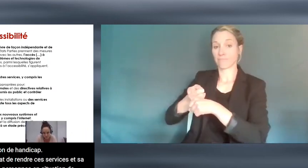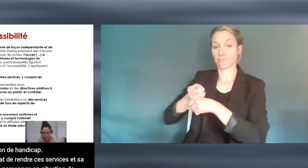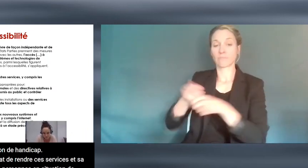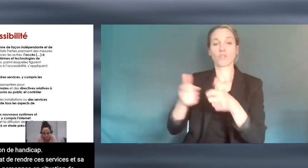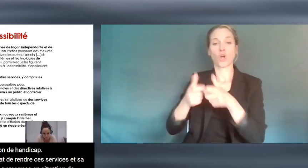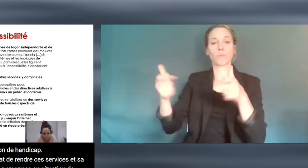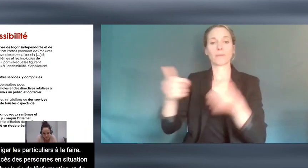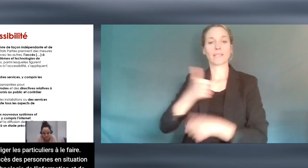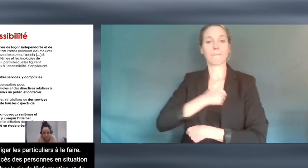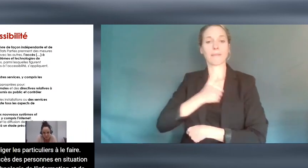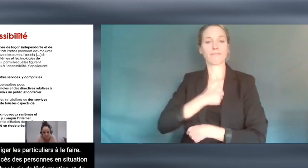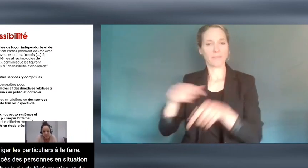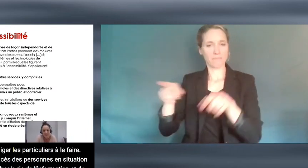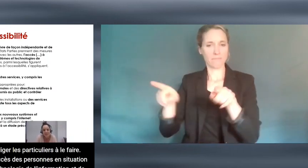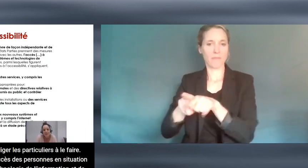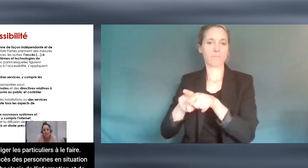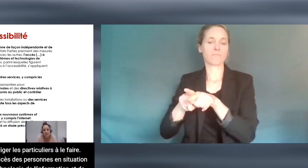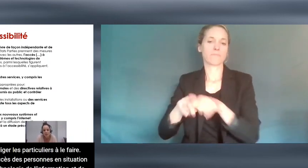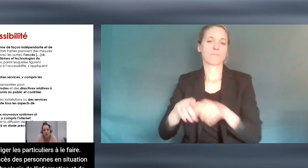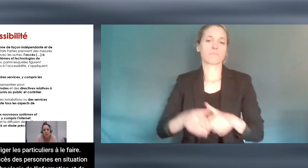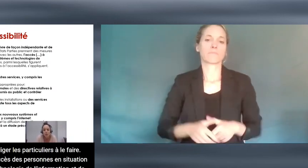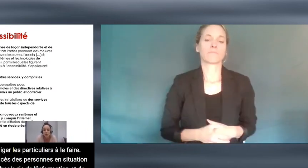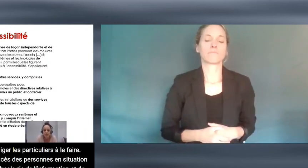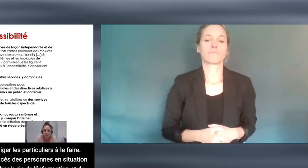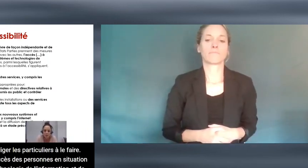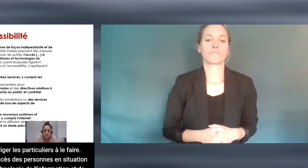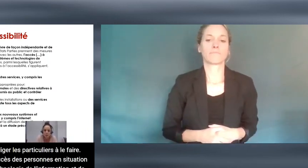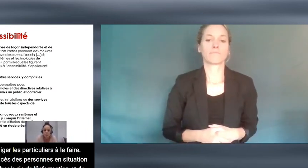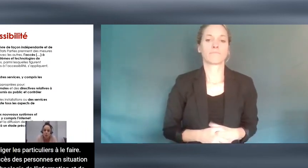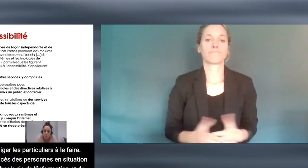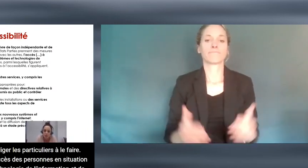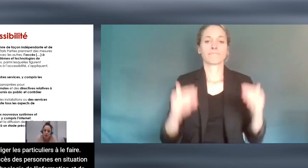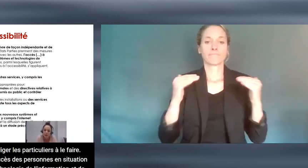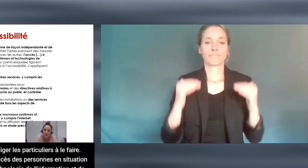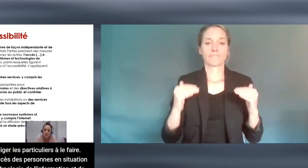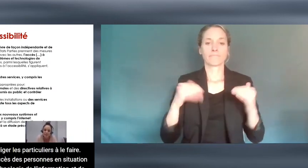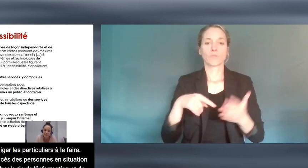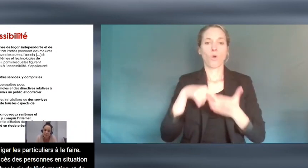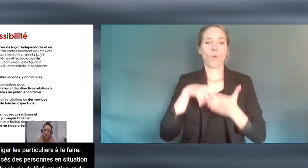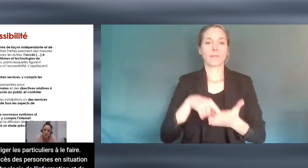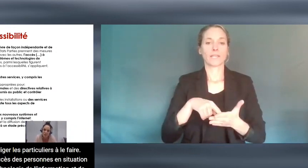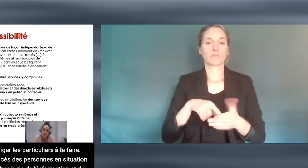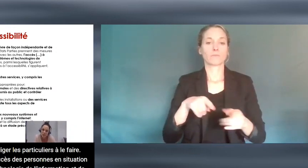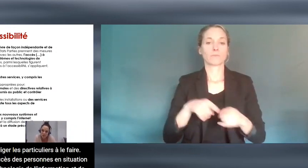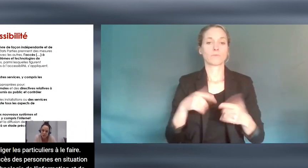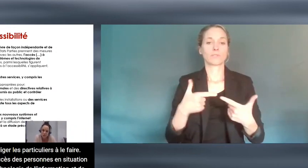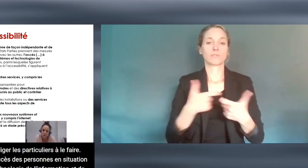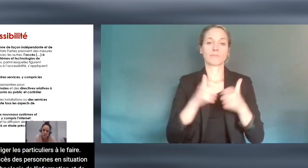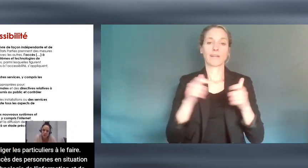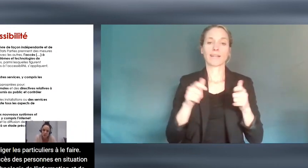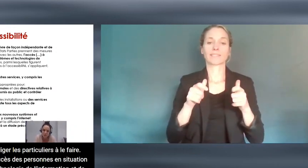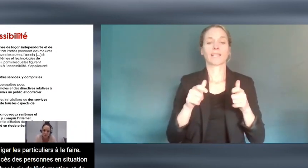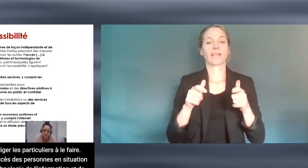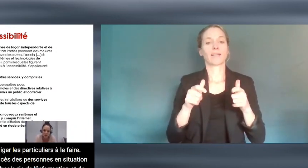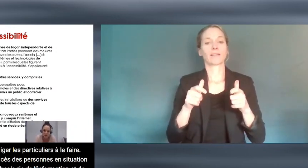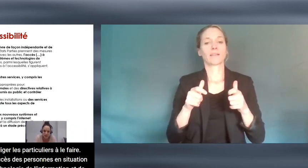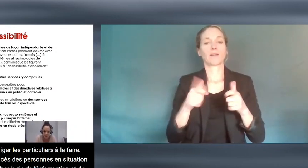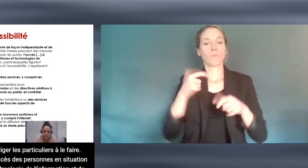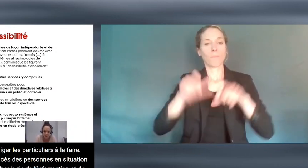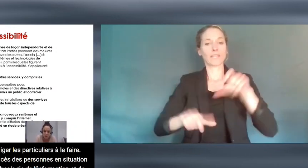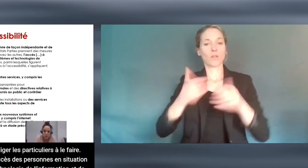faire. Il y a enfin une obligation de promouvoir l'accès des personnes en situation de